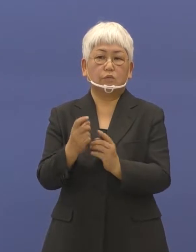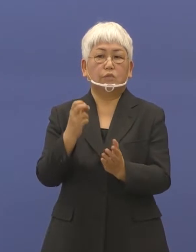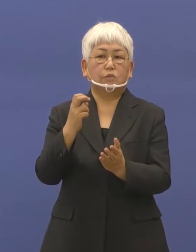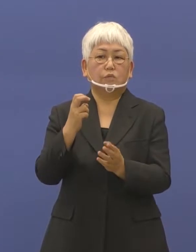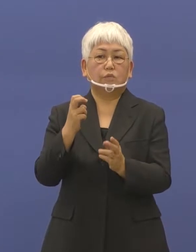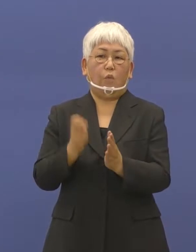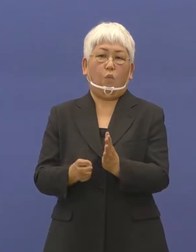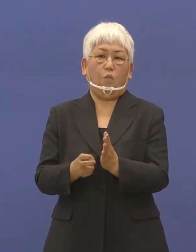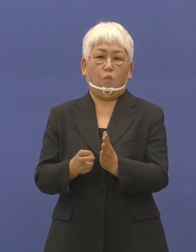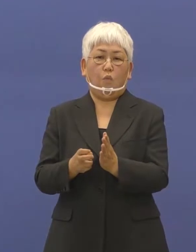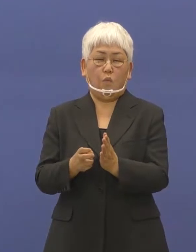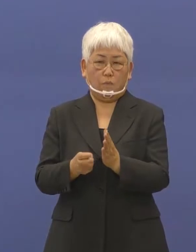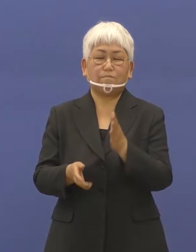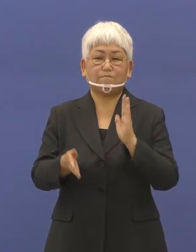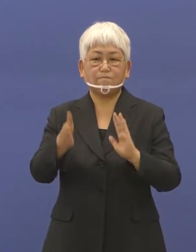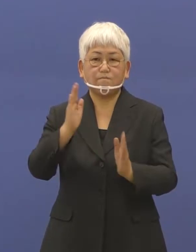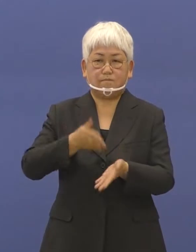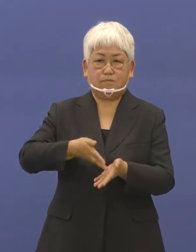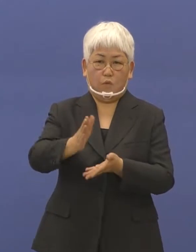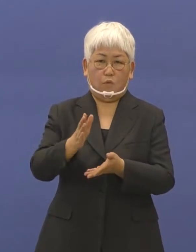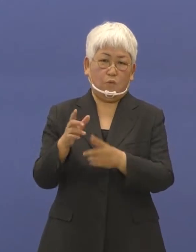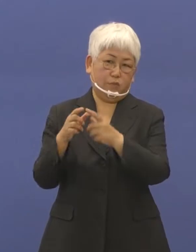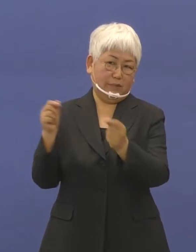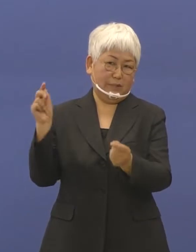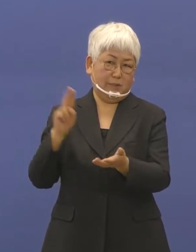ました。そこで県では、